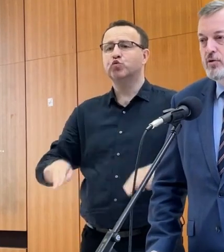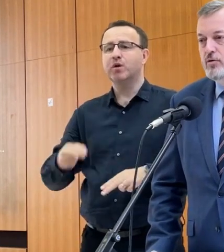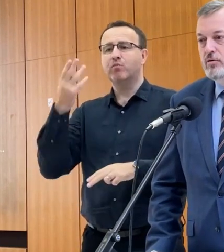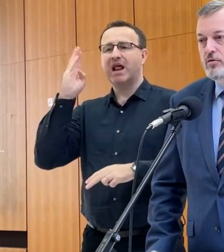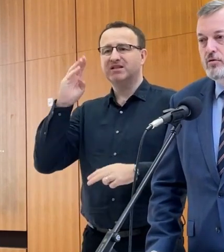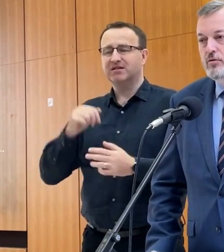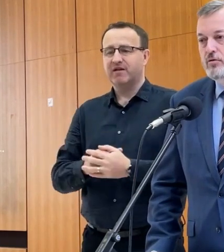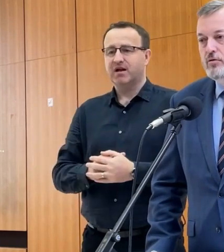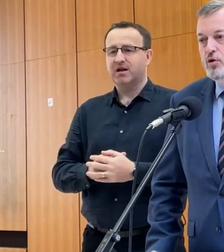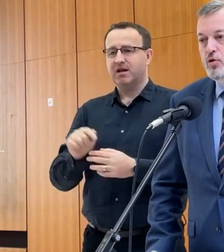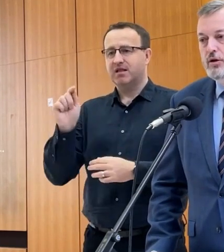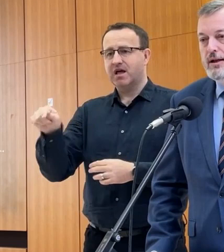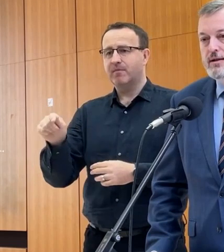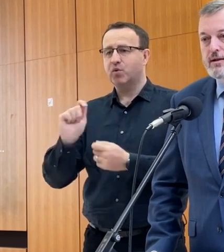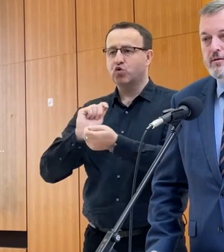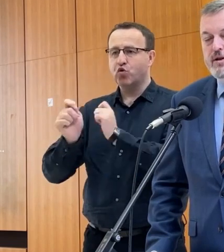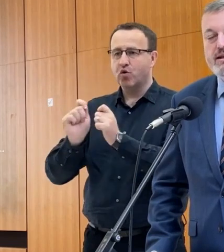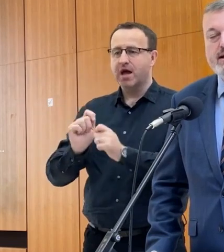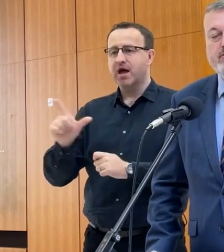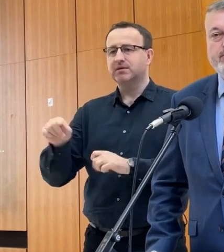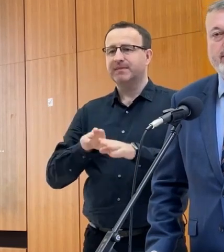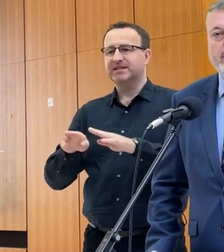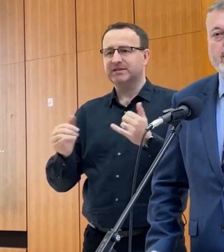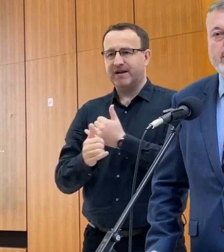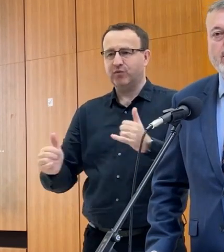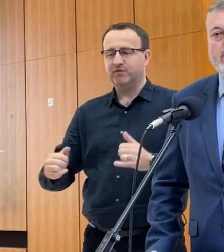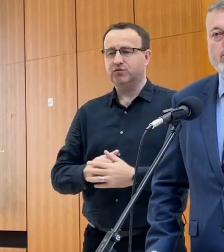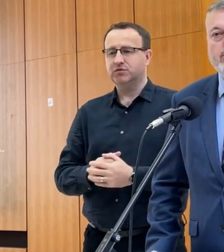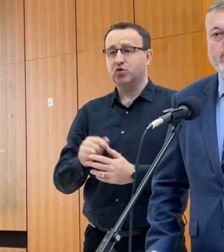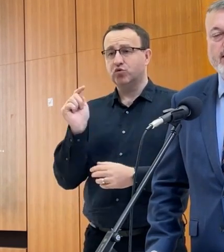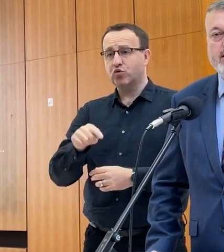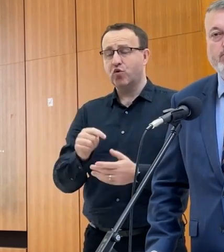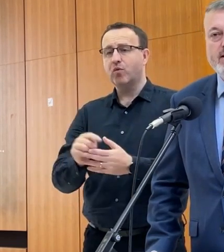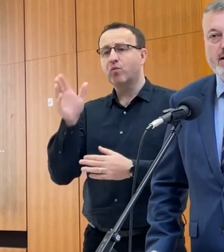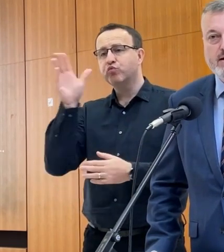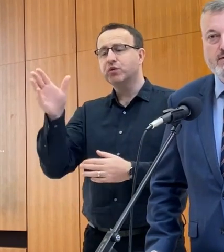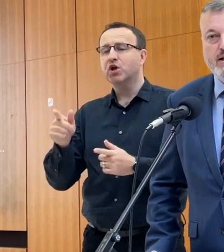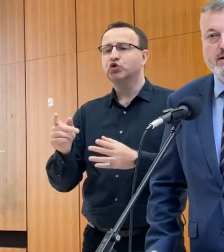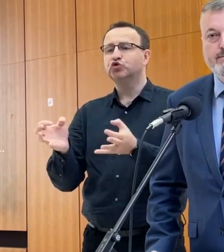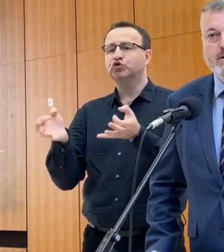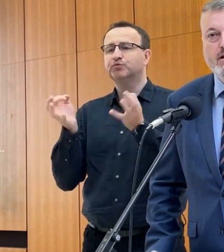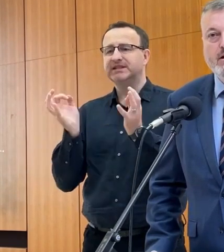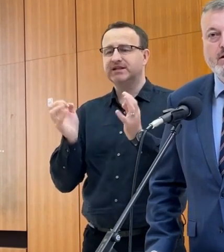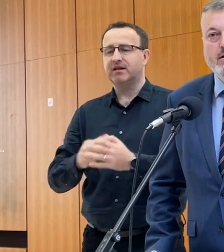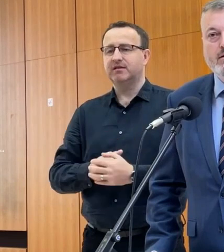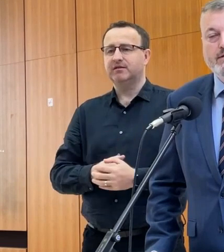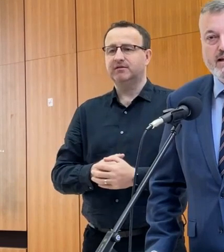sme dohodli s Ministerstvom spravodlivosti to, že budú vlastne